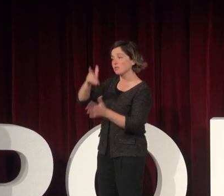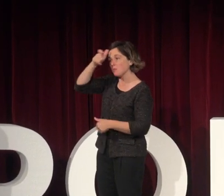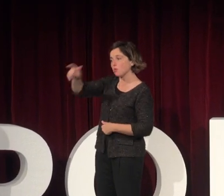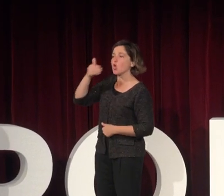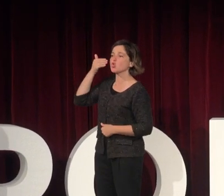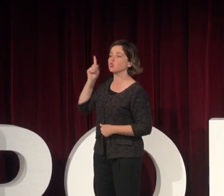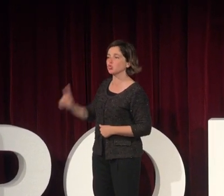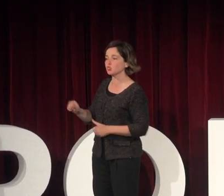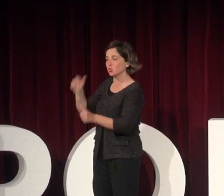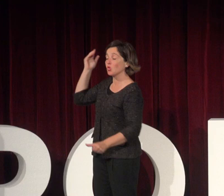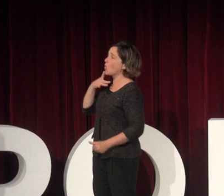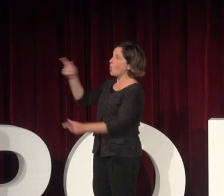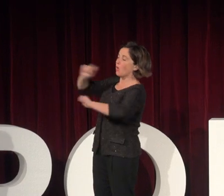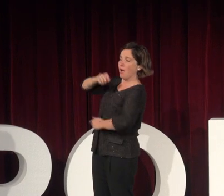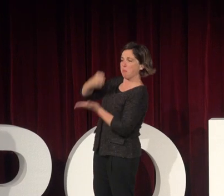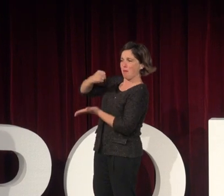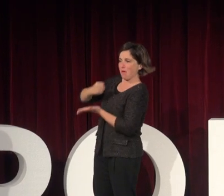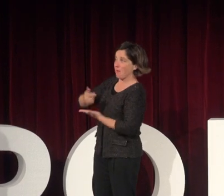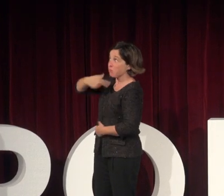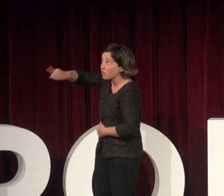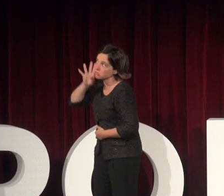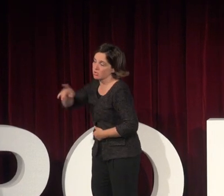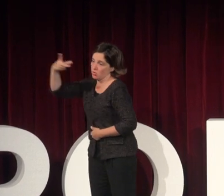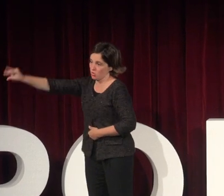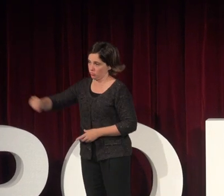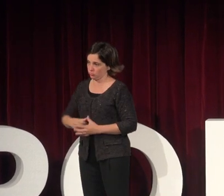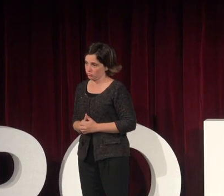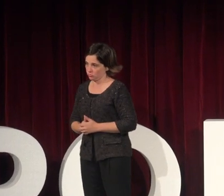pueblo orgulloso que no se va a dejar pisotear por corruptos.